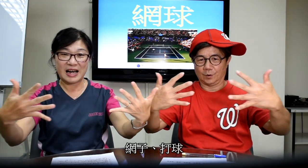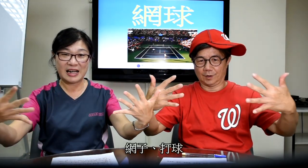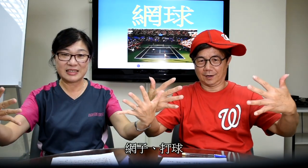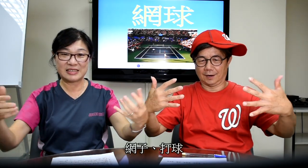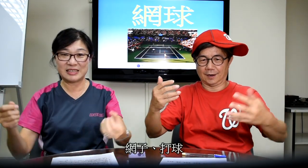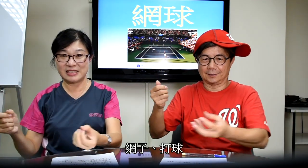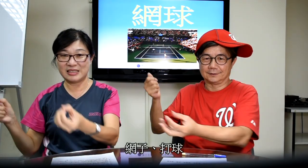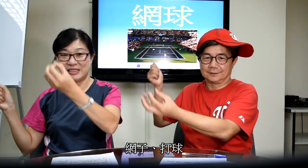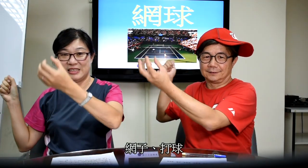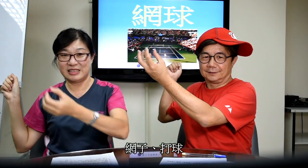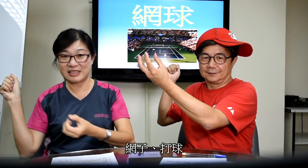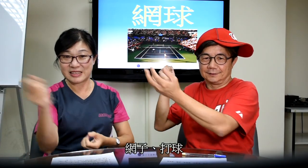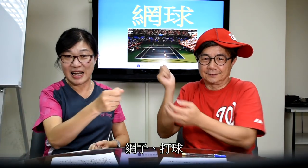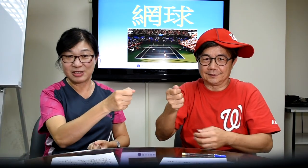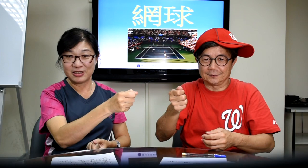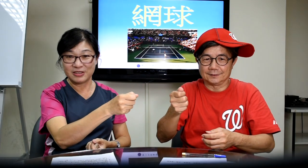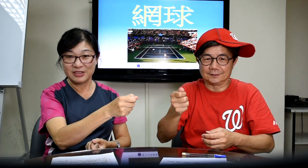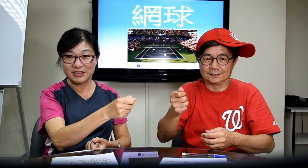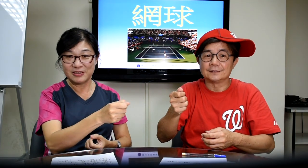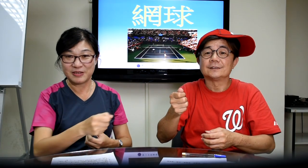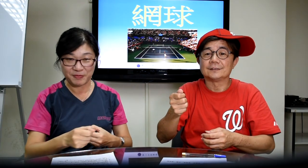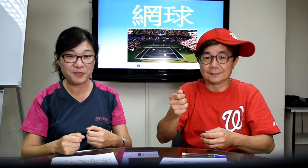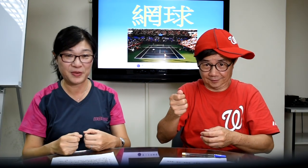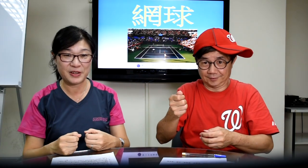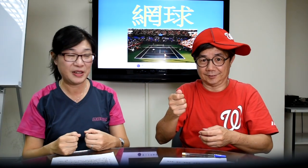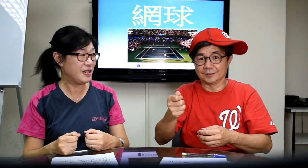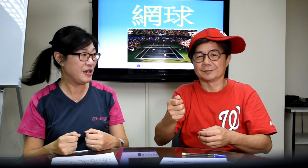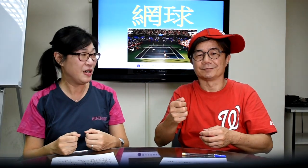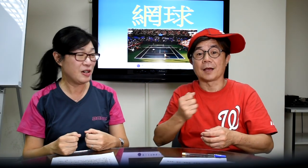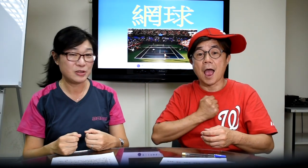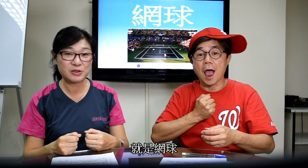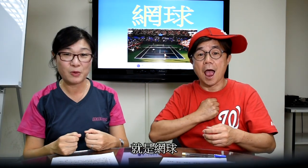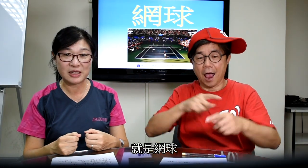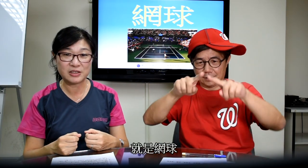网子打球，对，就是网球，